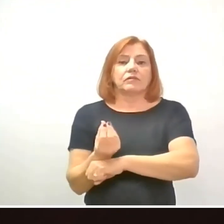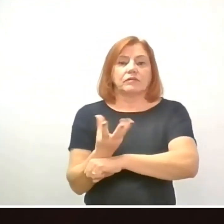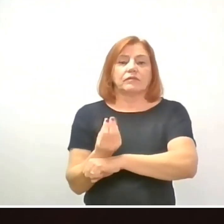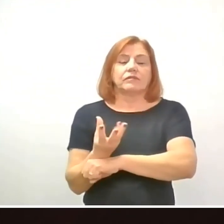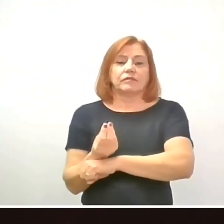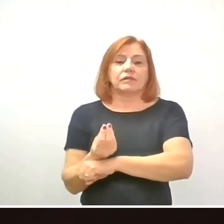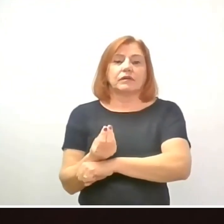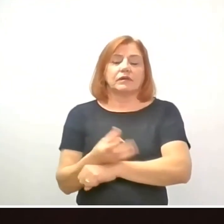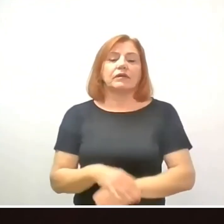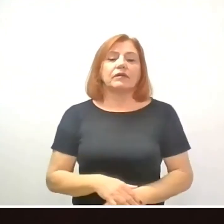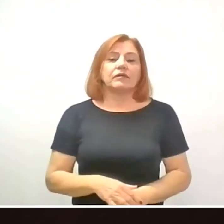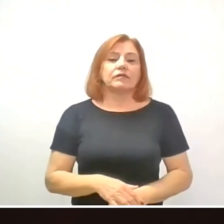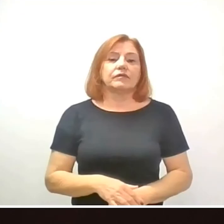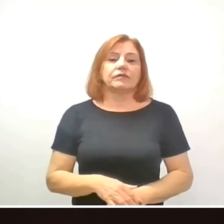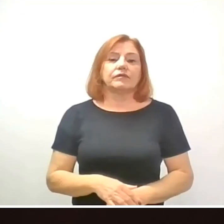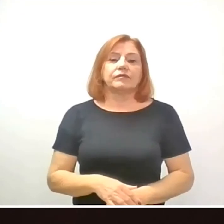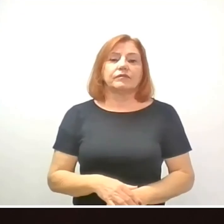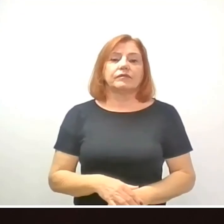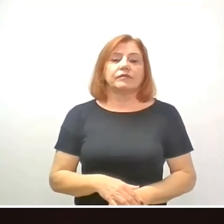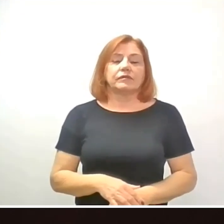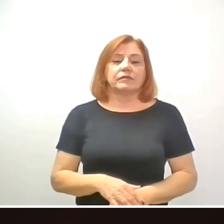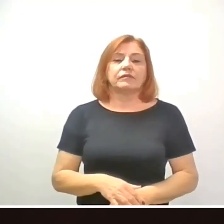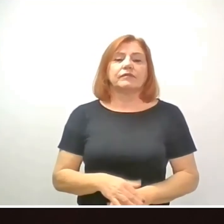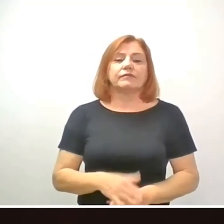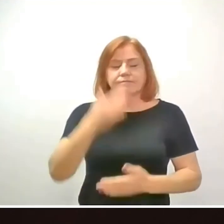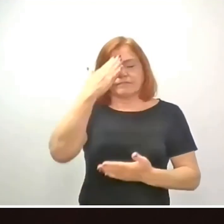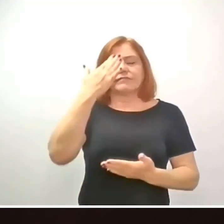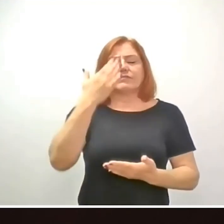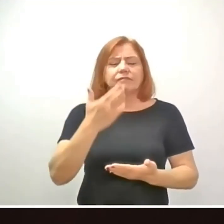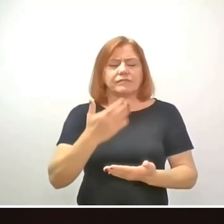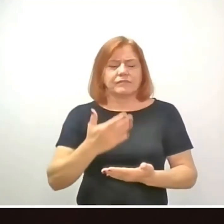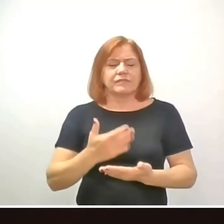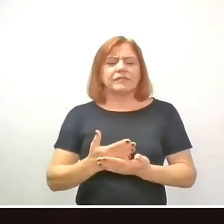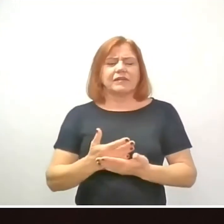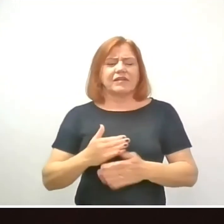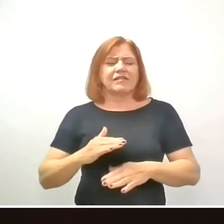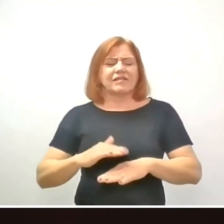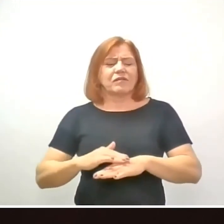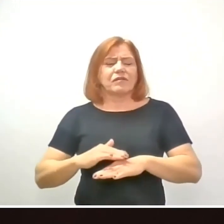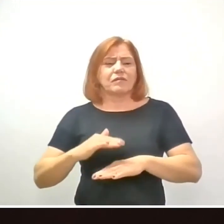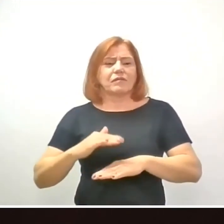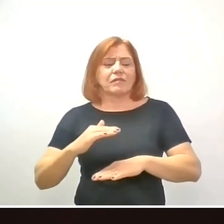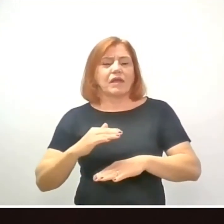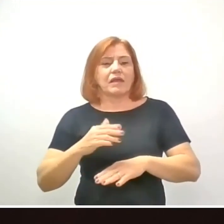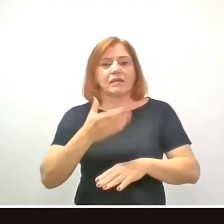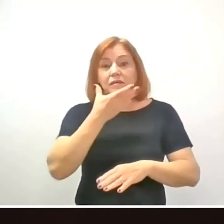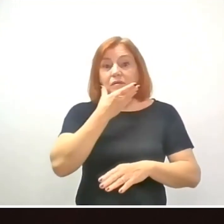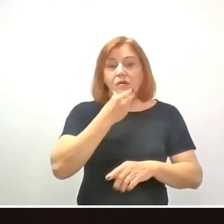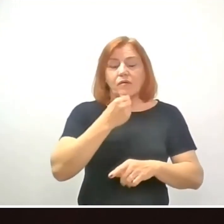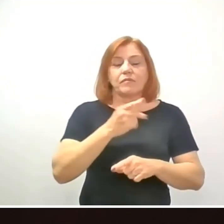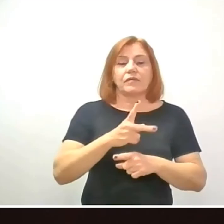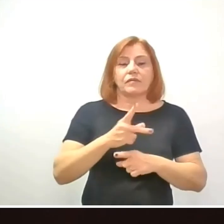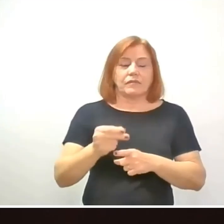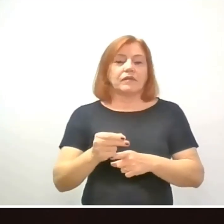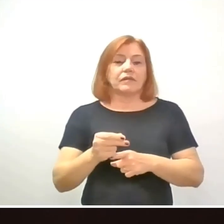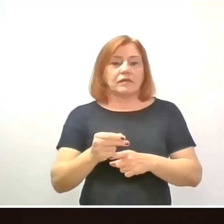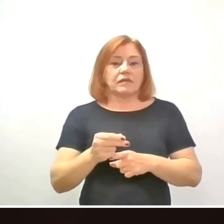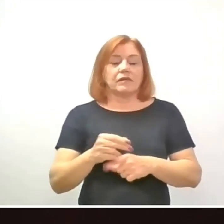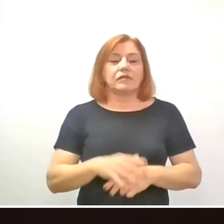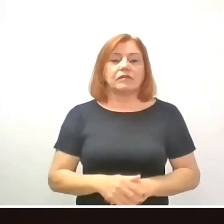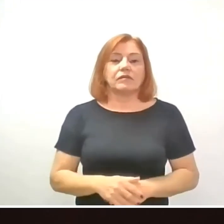da Filadélfia são os vencedores. Então, aqui, a partir daí, dá uma mudança, e essas